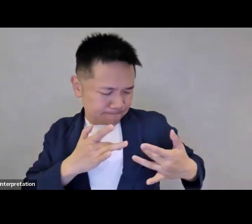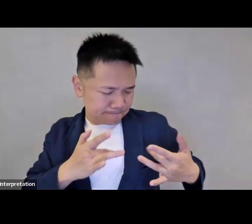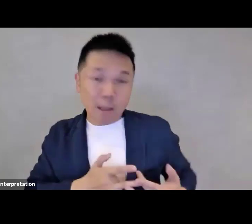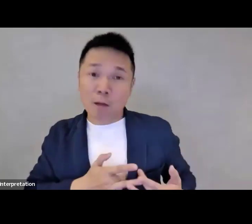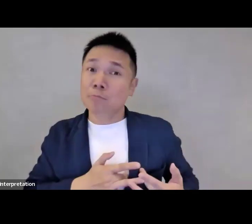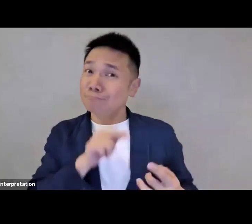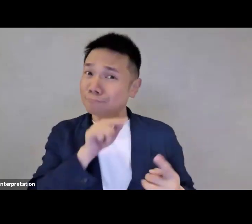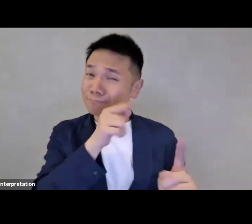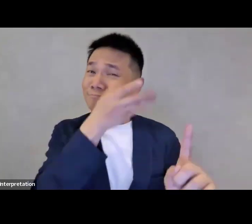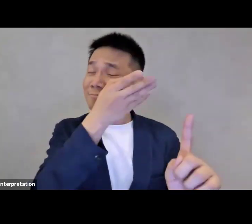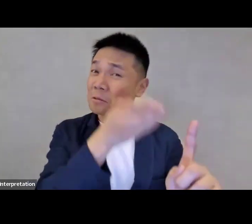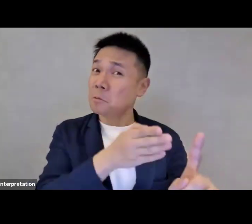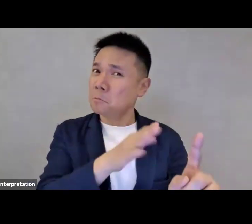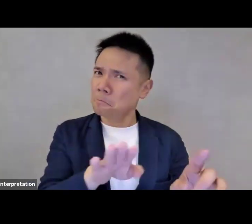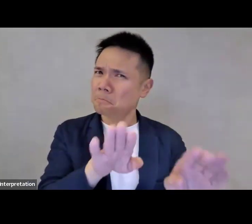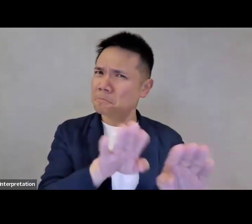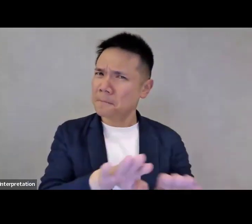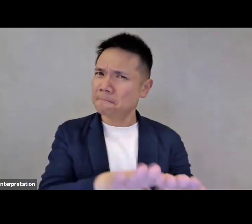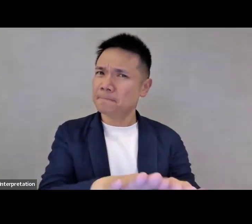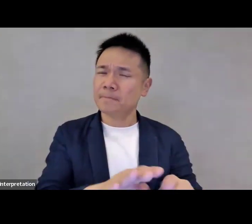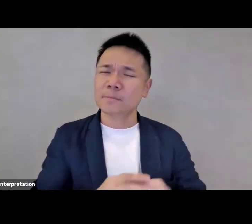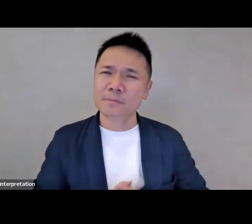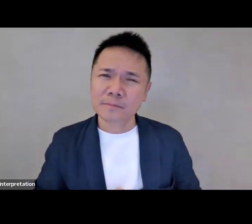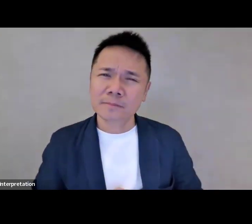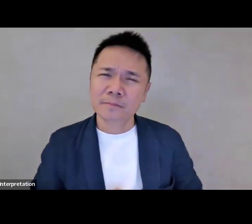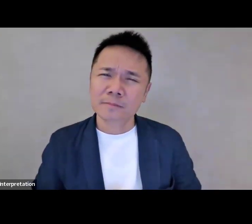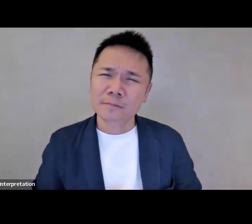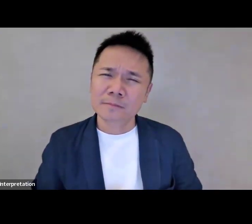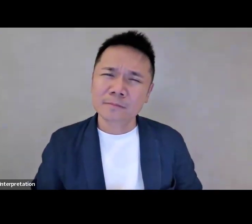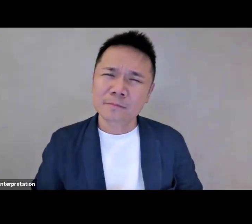么。所以这就像是